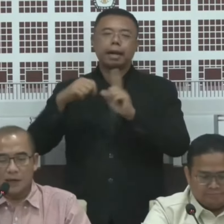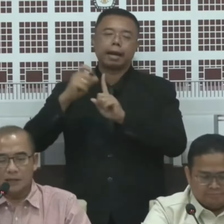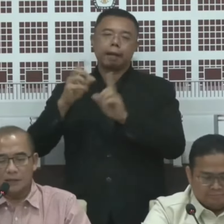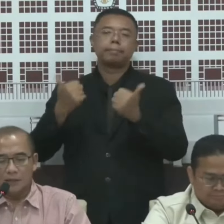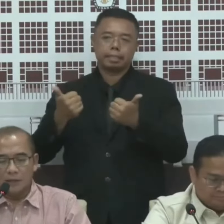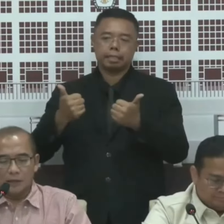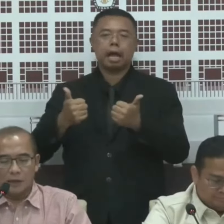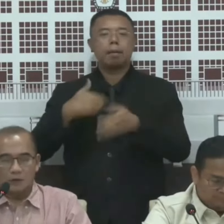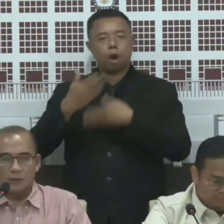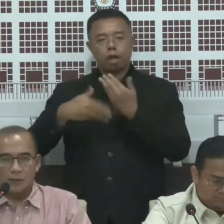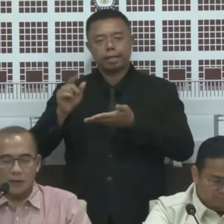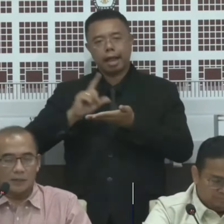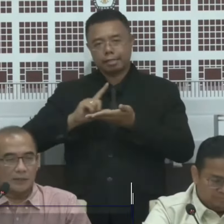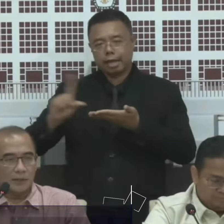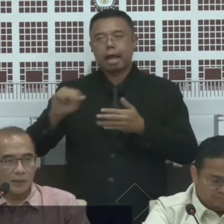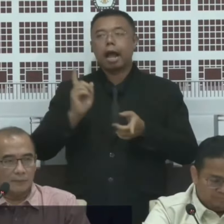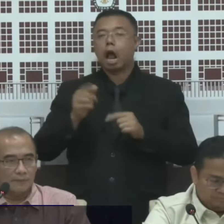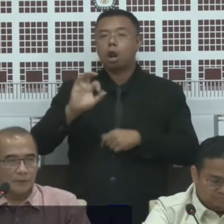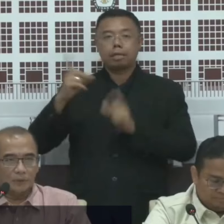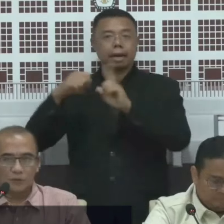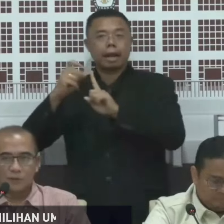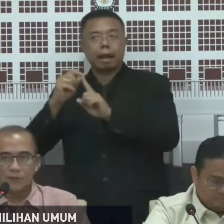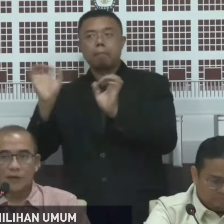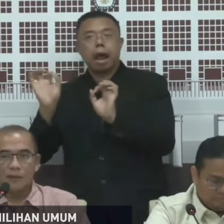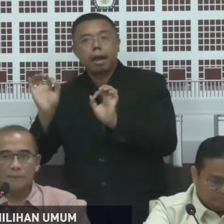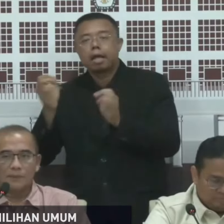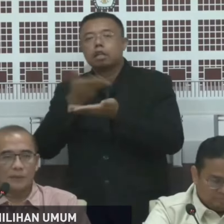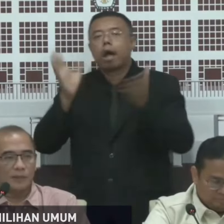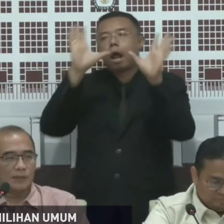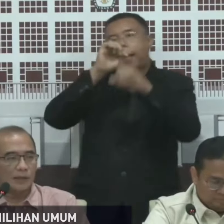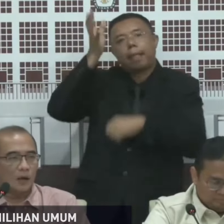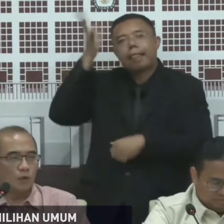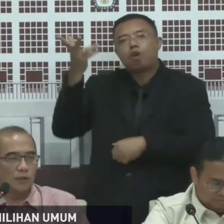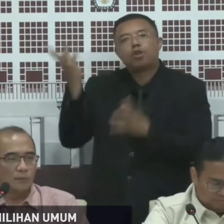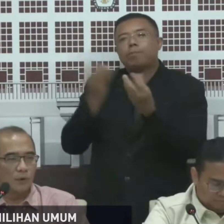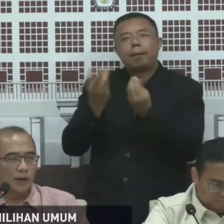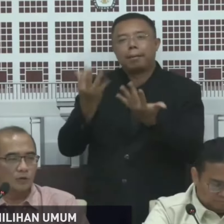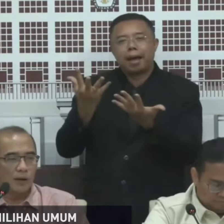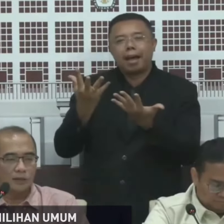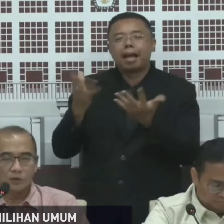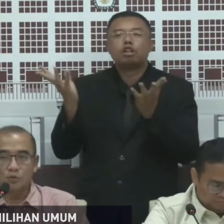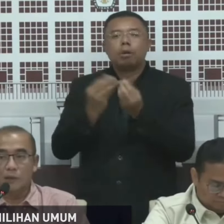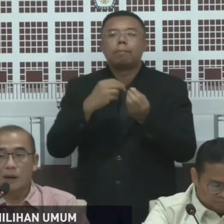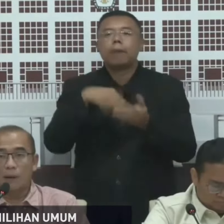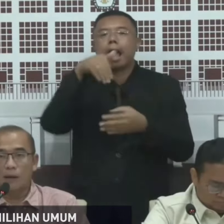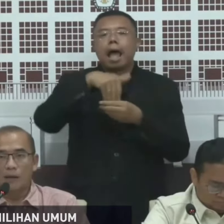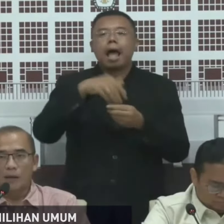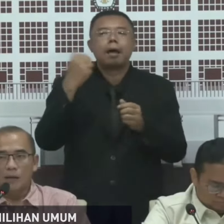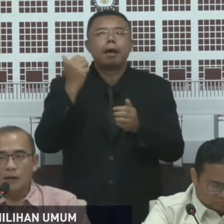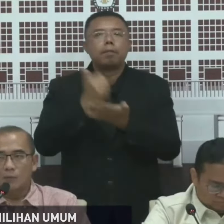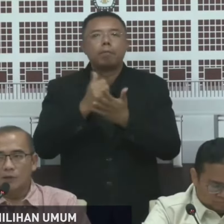berjalan. Sekali lagi, kalau tidak ada Sirekap, tentu situasinya gelap, tidak bisa kita ketahui perolehan suara sesungguhnya